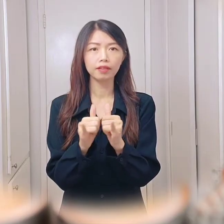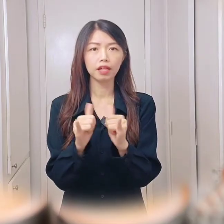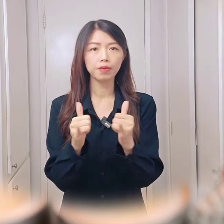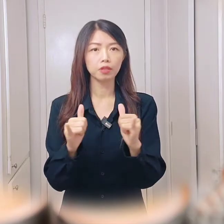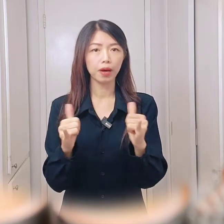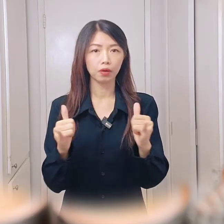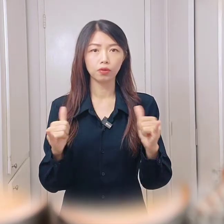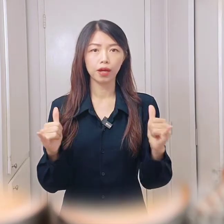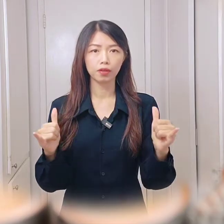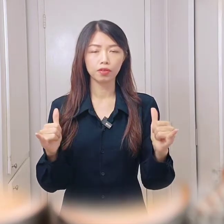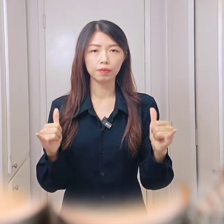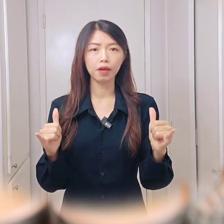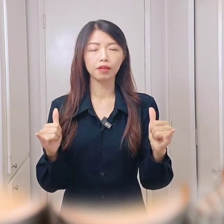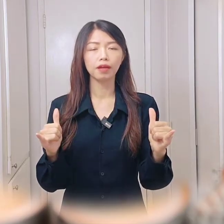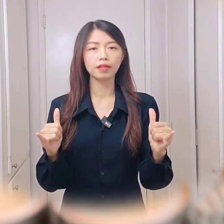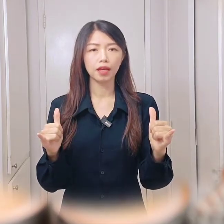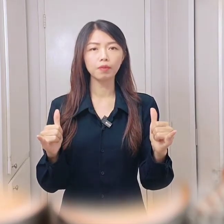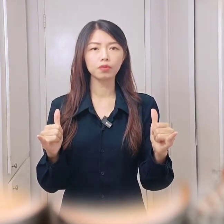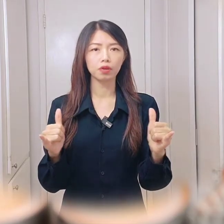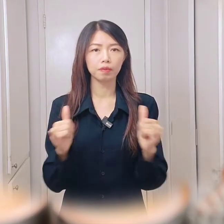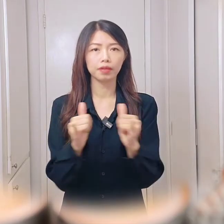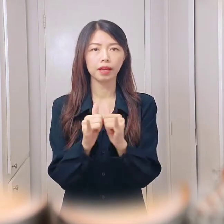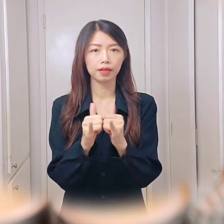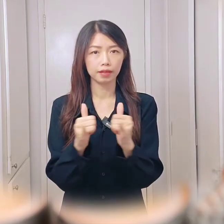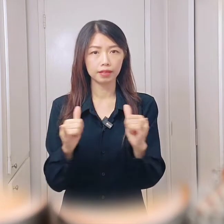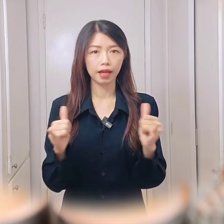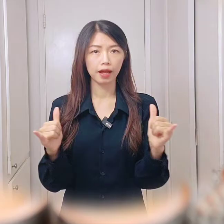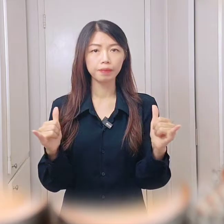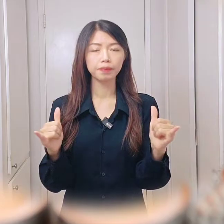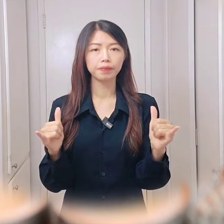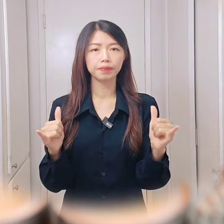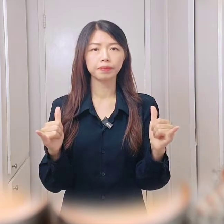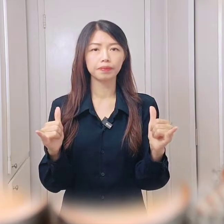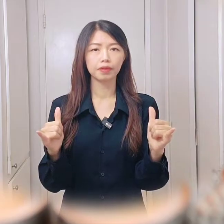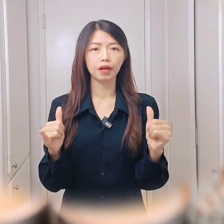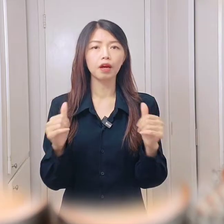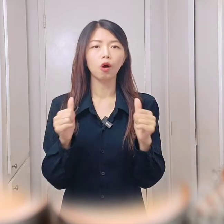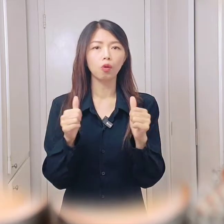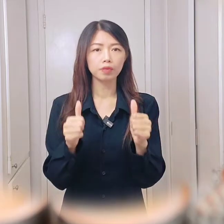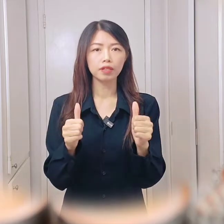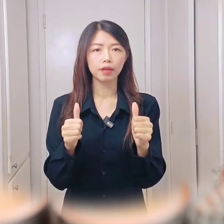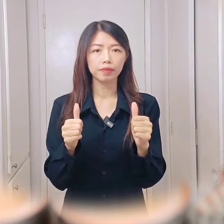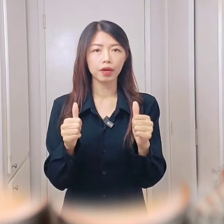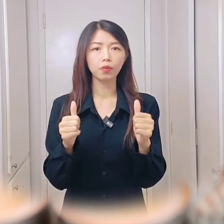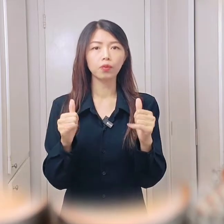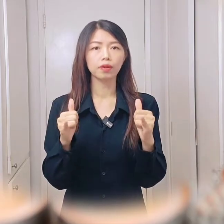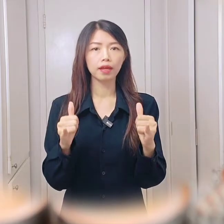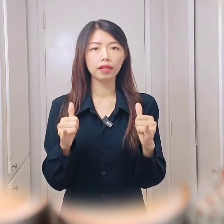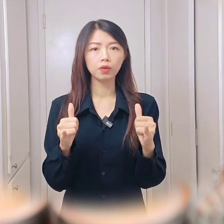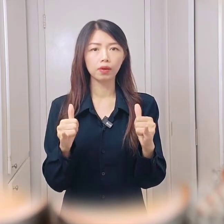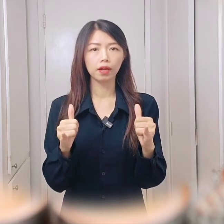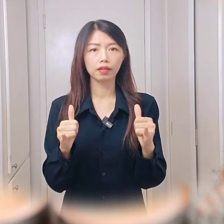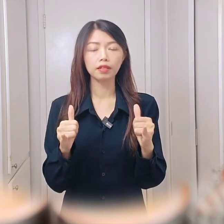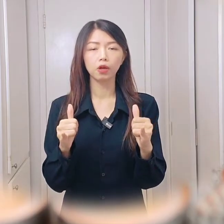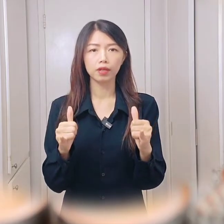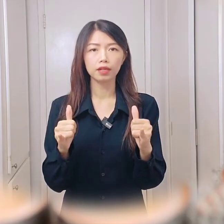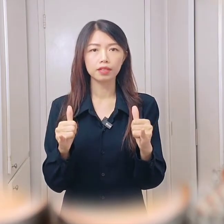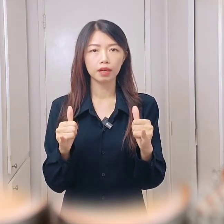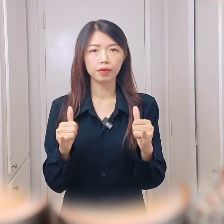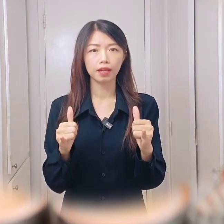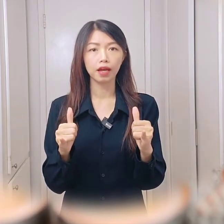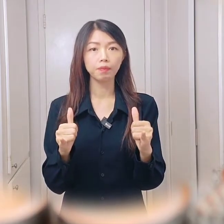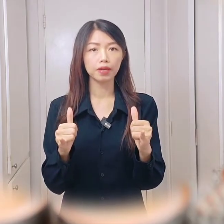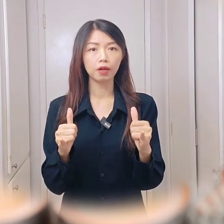붙였다가 흔들면서 밖으로 나가주시면 사람 수어입니다. 사람. 엄지는 남자고 새끼손가락은